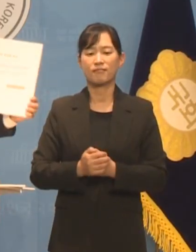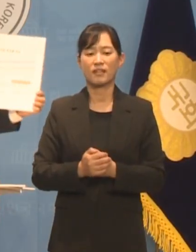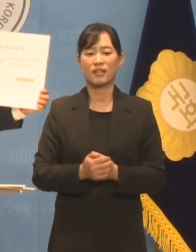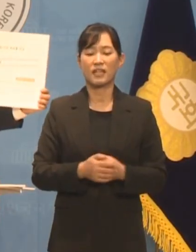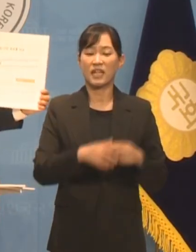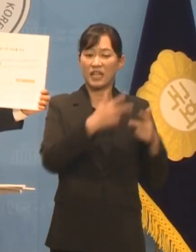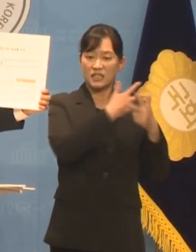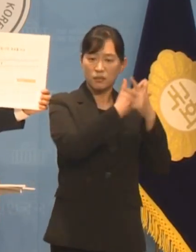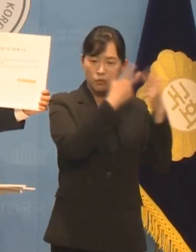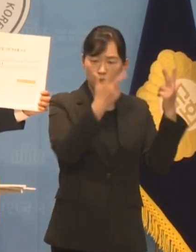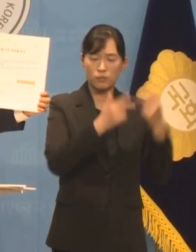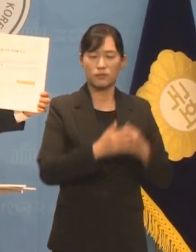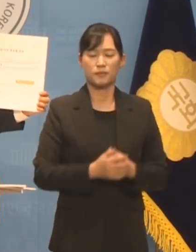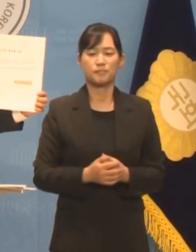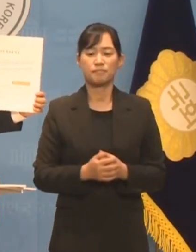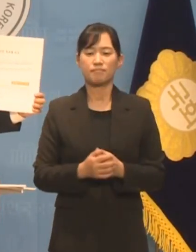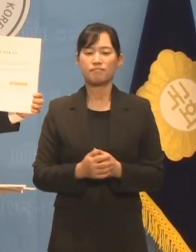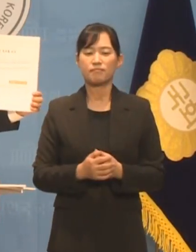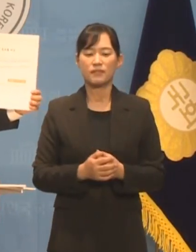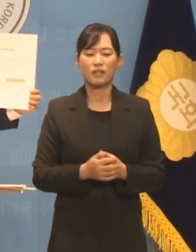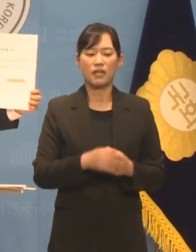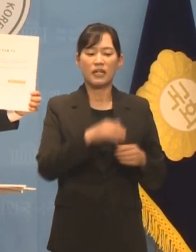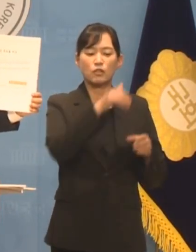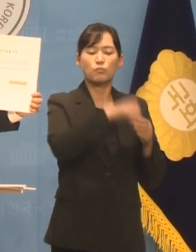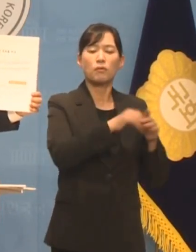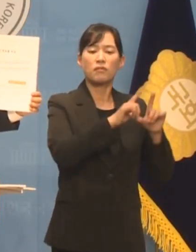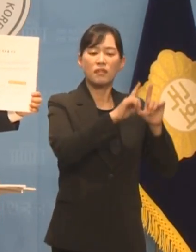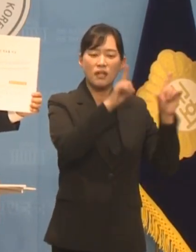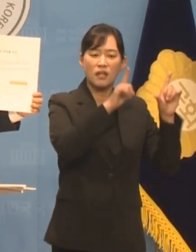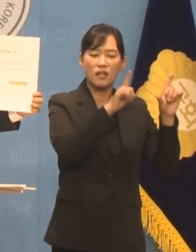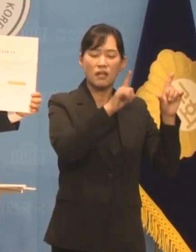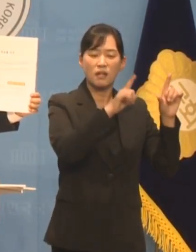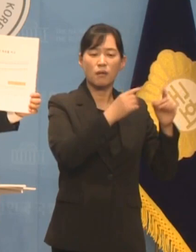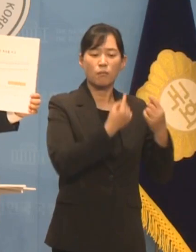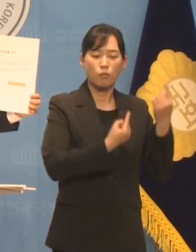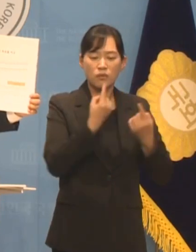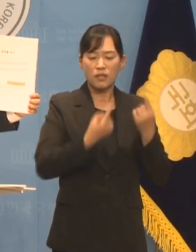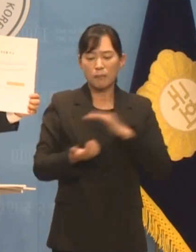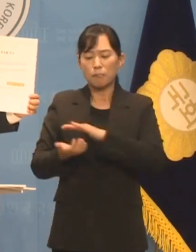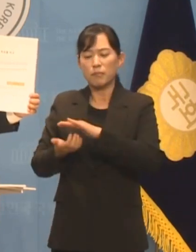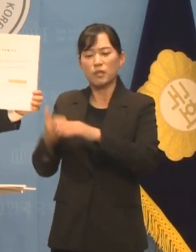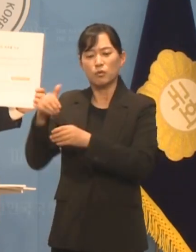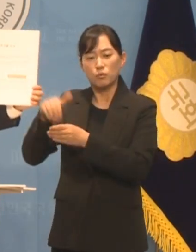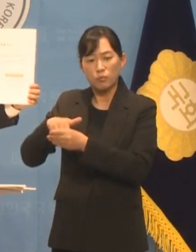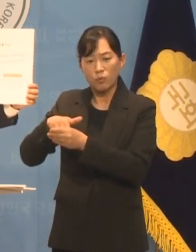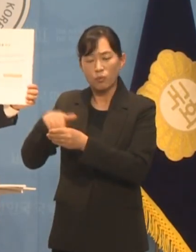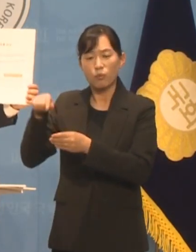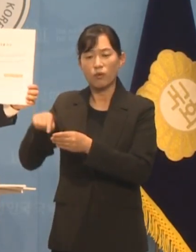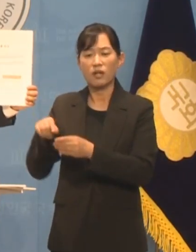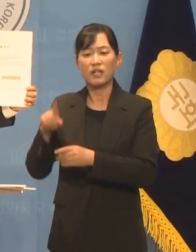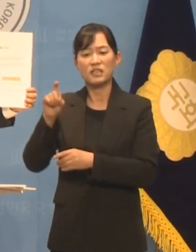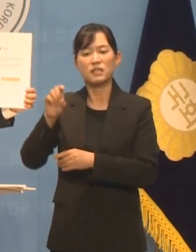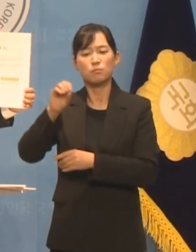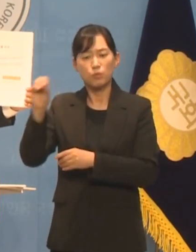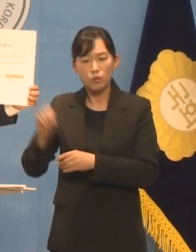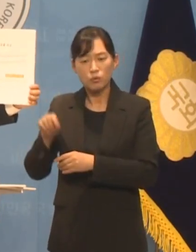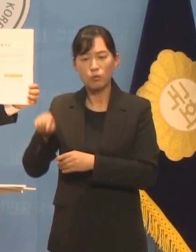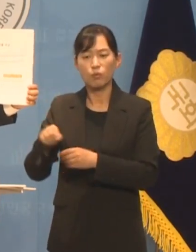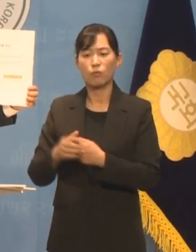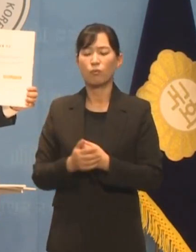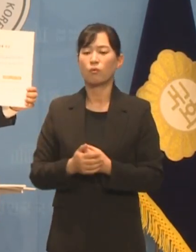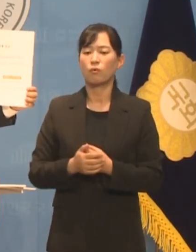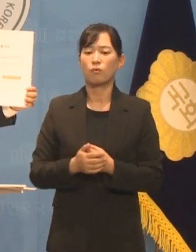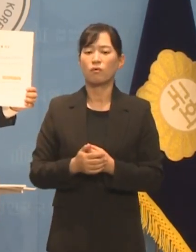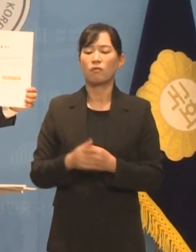이재명 후보는 당시 당일 득표율보다 사전 득표율이 10% 아주 멋진 그래프를